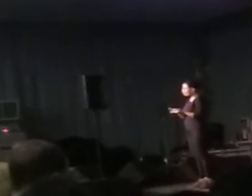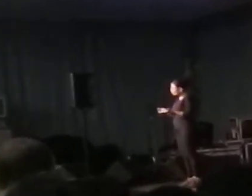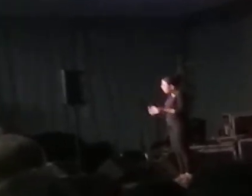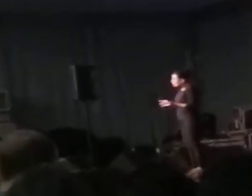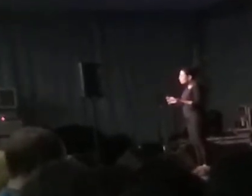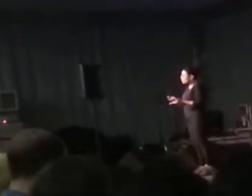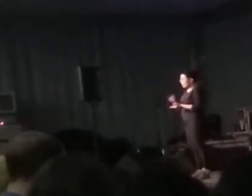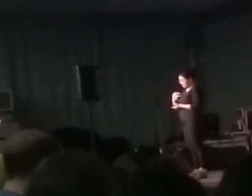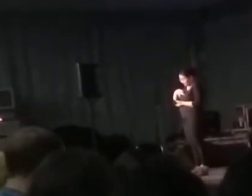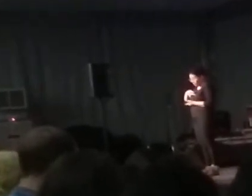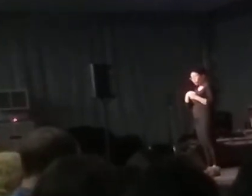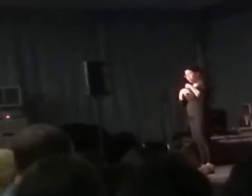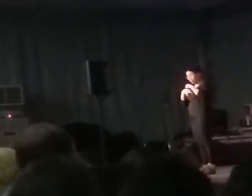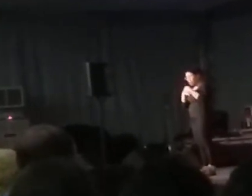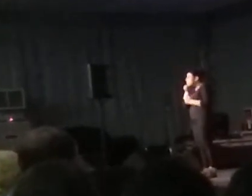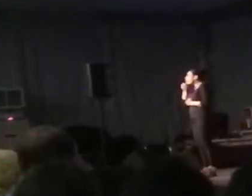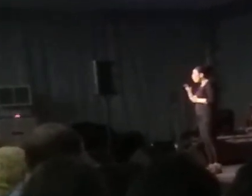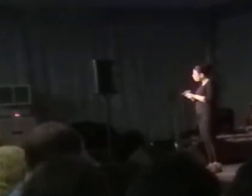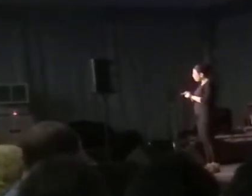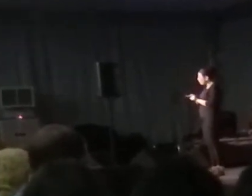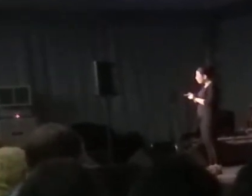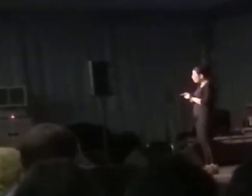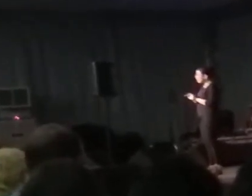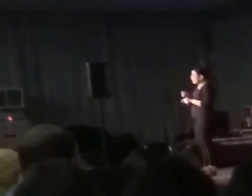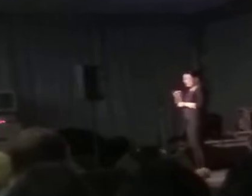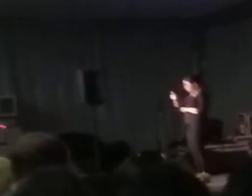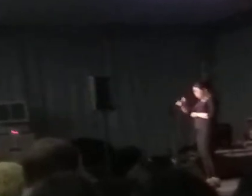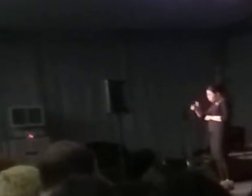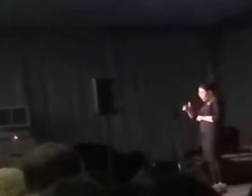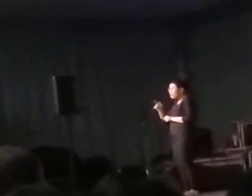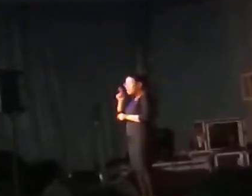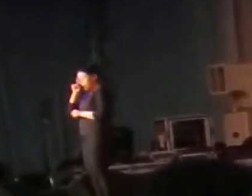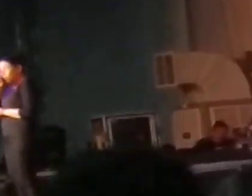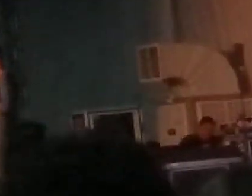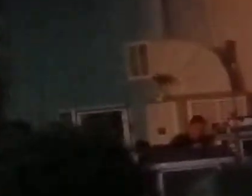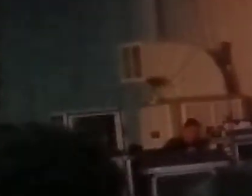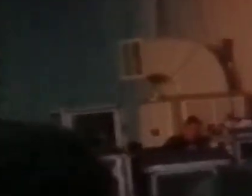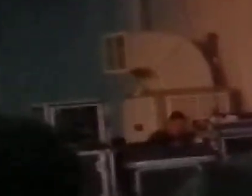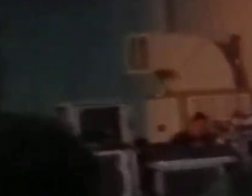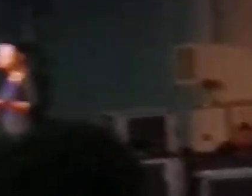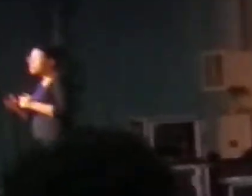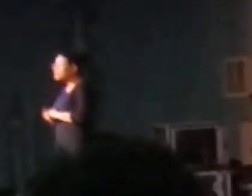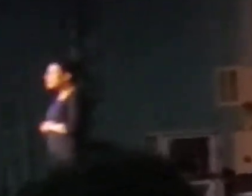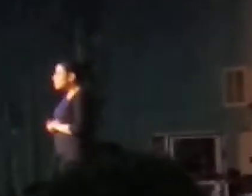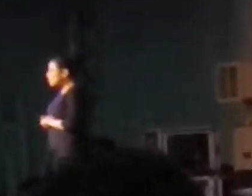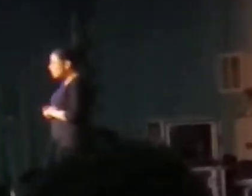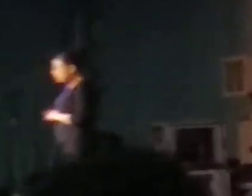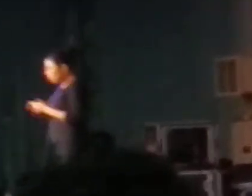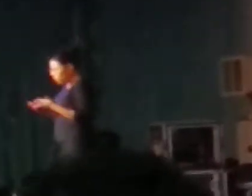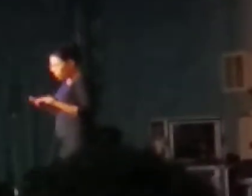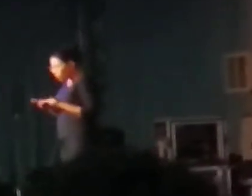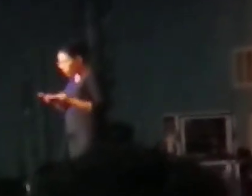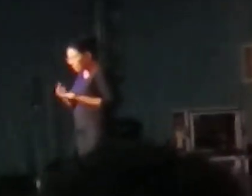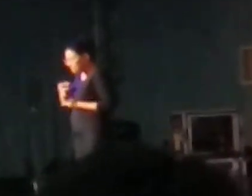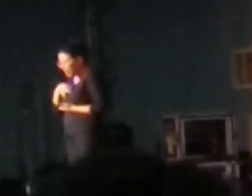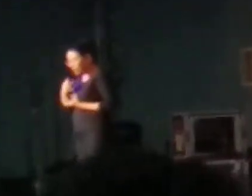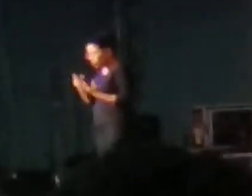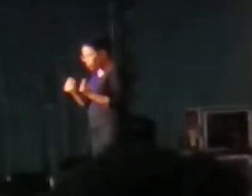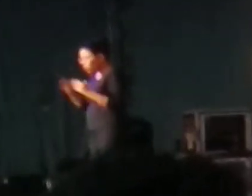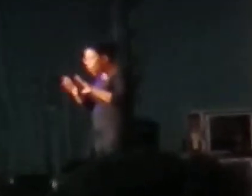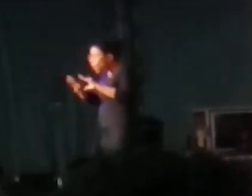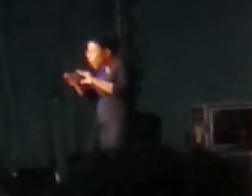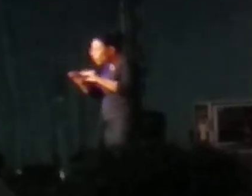é uma coisa boa. Quem tem medo, corre muito risco. Eu tenho medo... Do que eu tenho medo concreto?